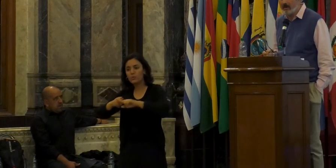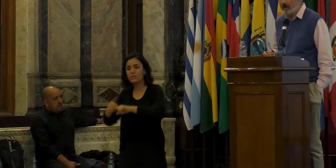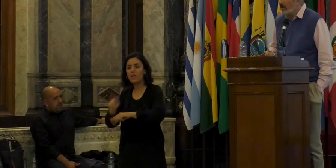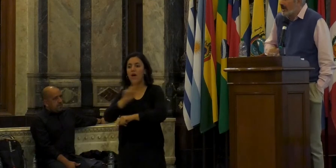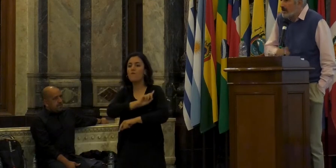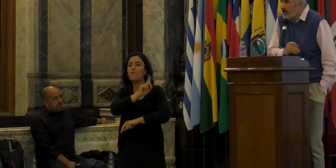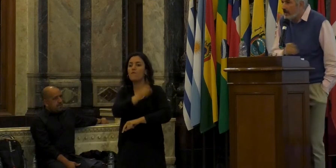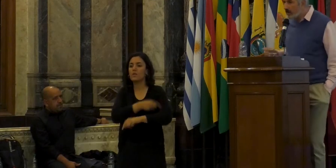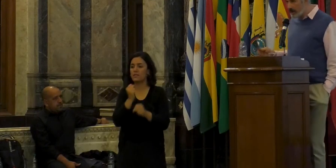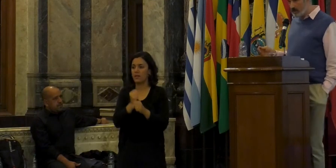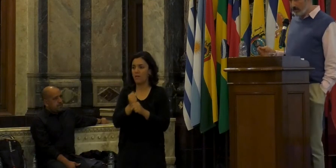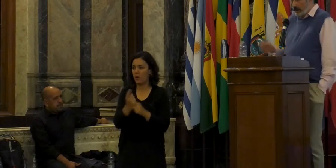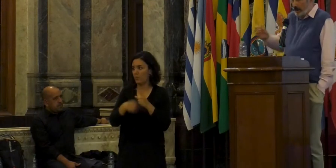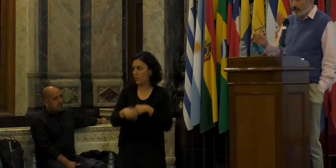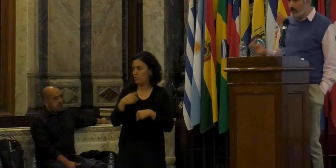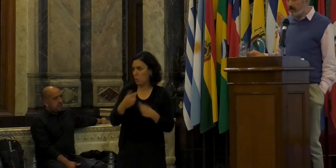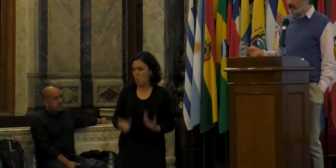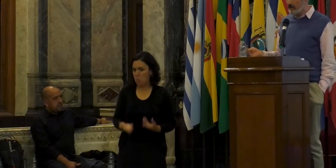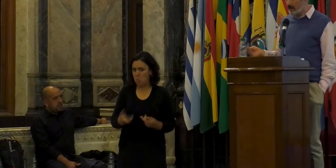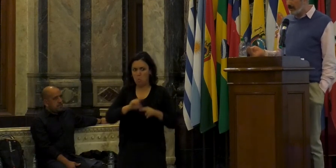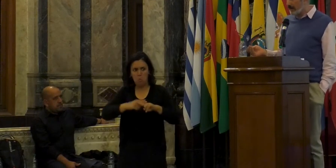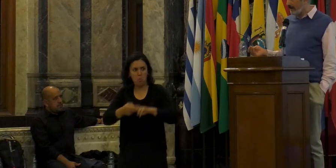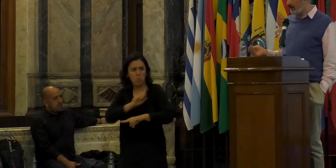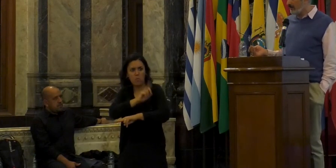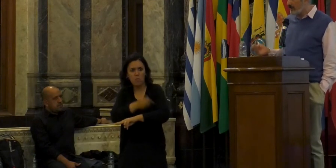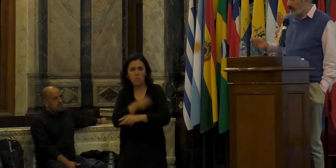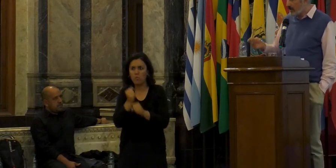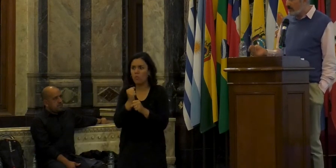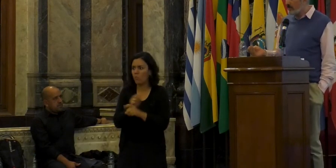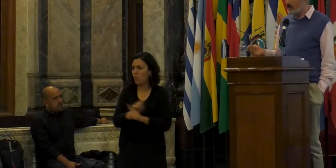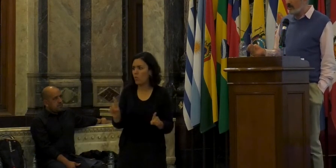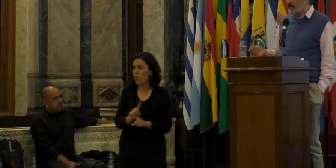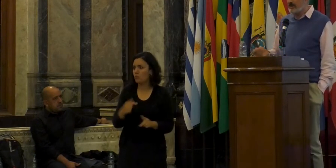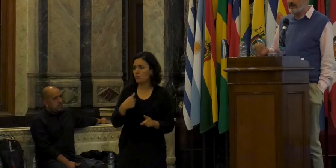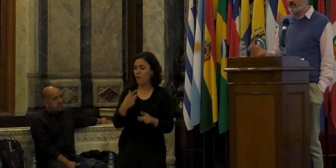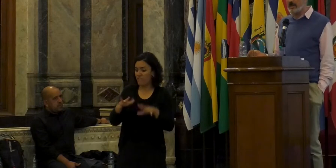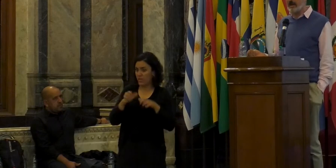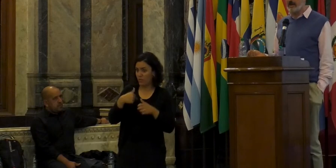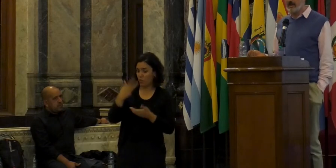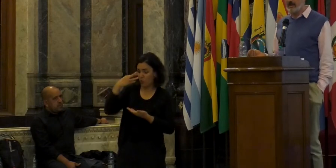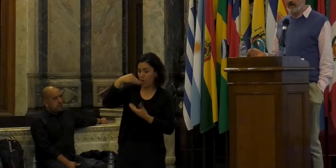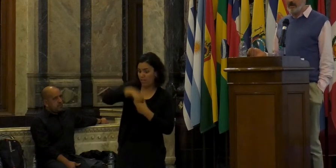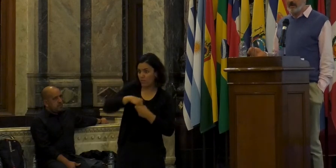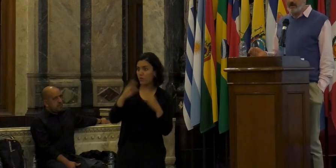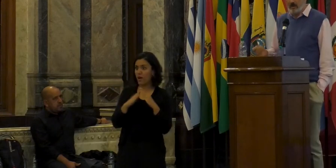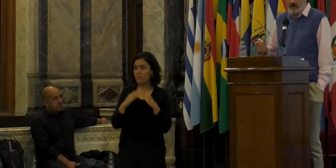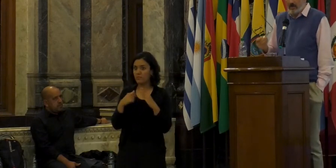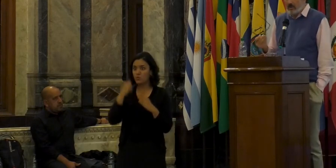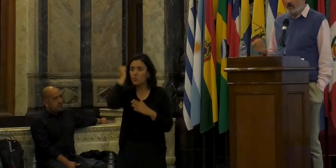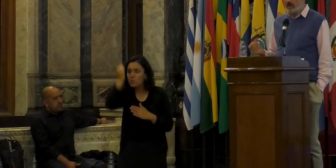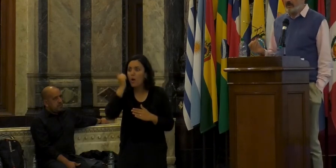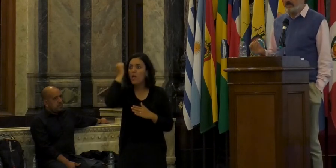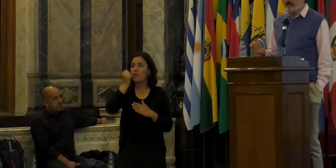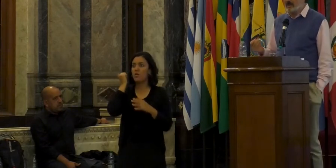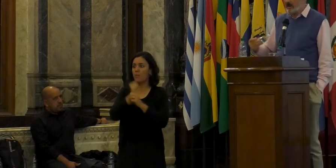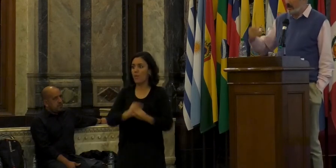trabajo. Oiga, yo no vivo en ningún lugar de reproducción de fuerza de trabajo. Yo vivo en un lugar donde se sueña. Yo vivo